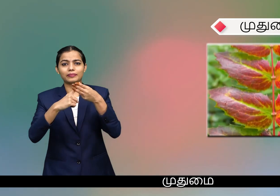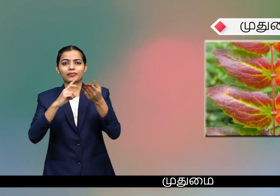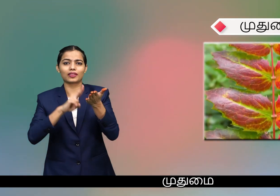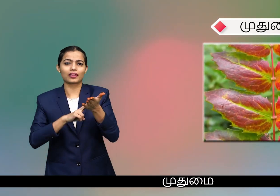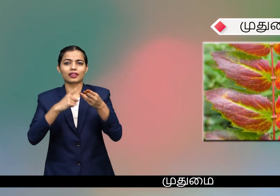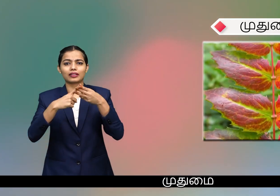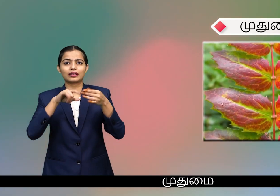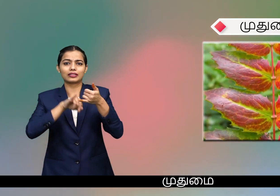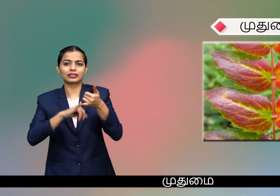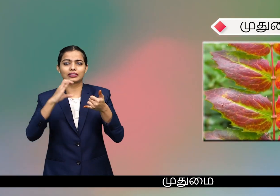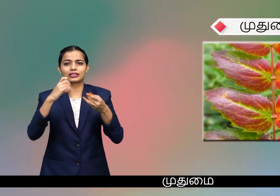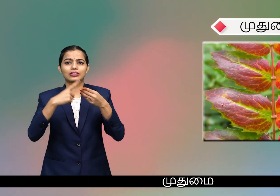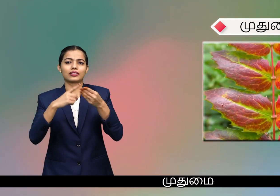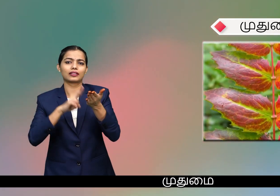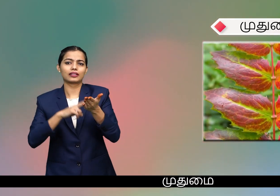முதுமை,